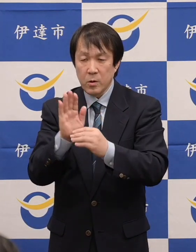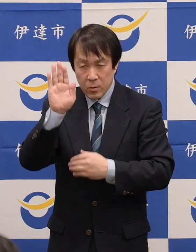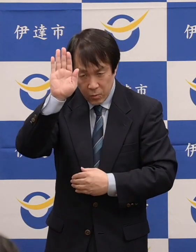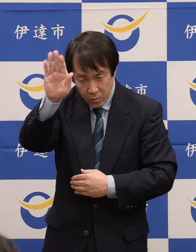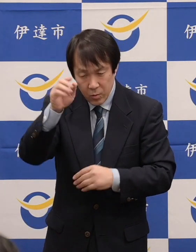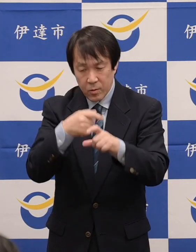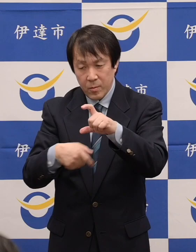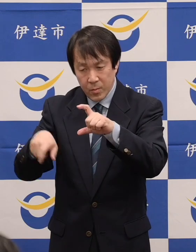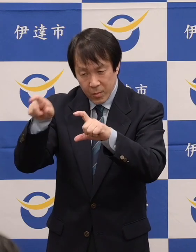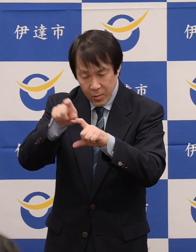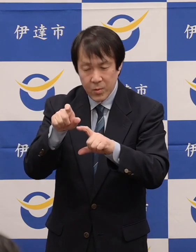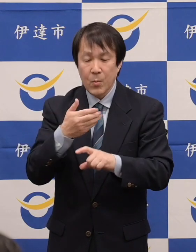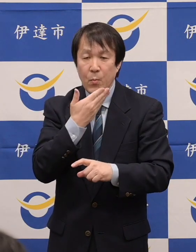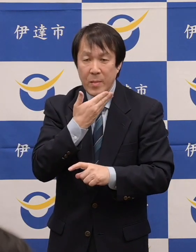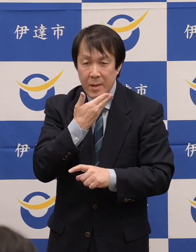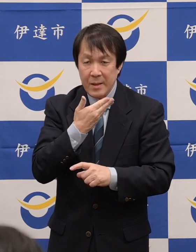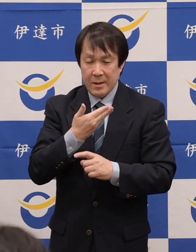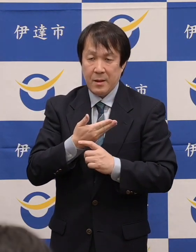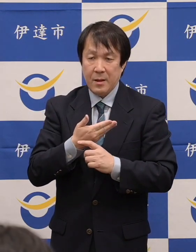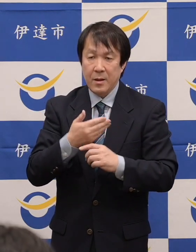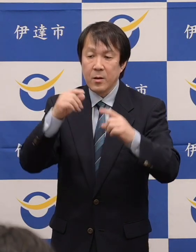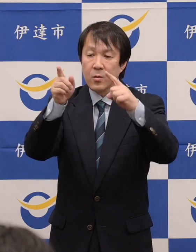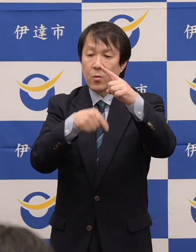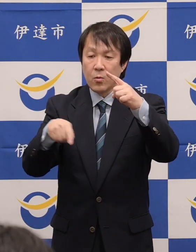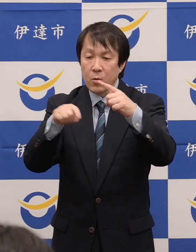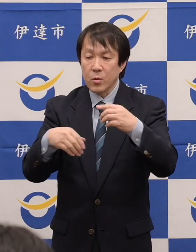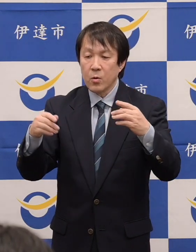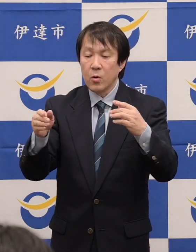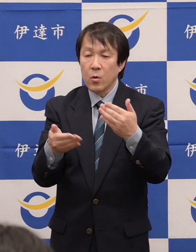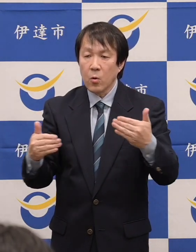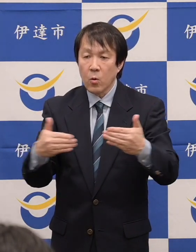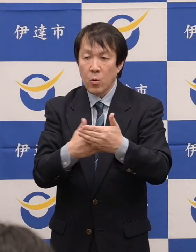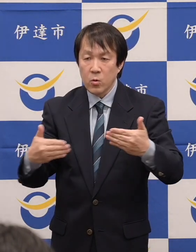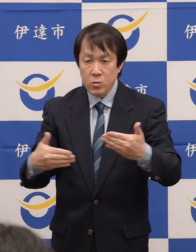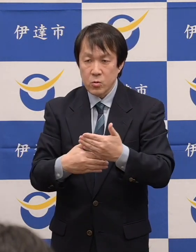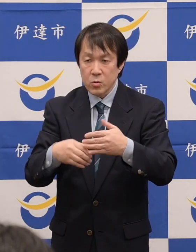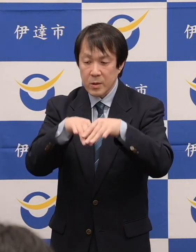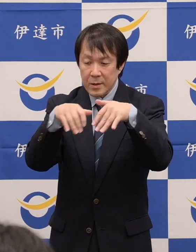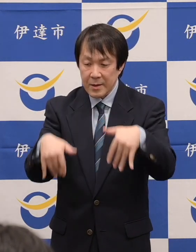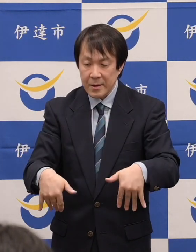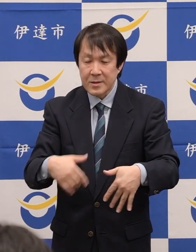い公共交通機関にしてまいりたいというふうに考えています。